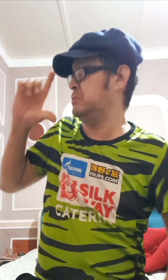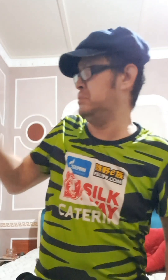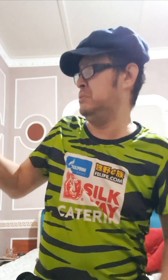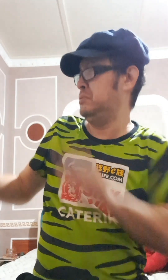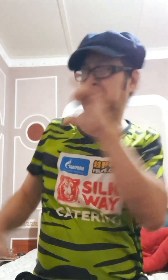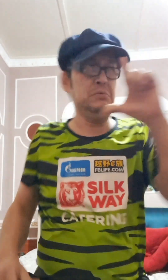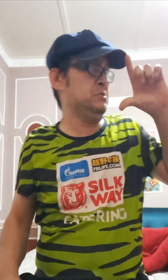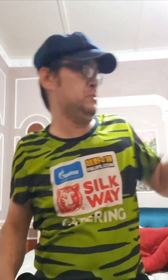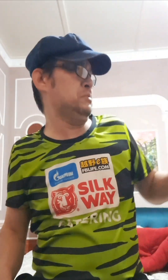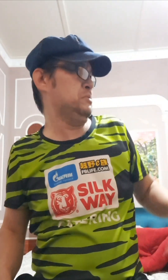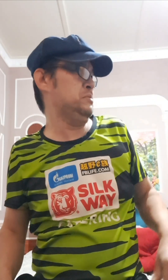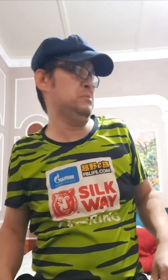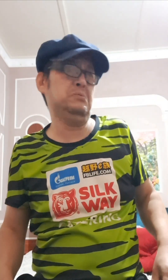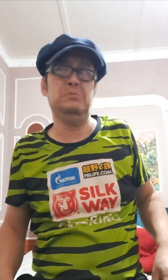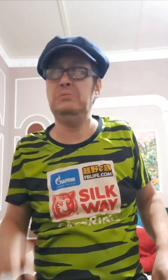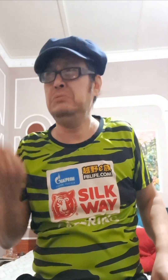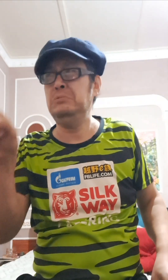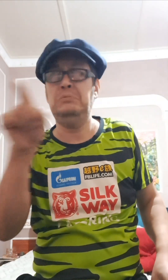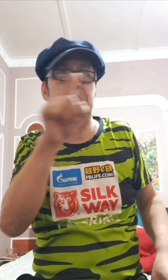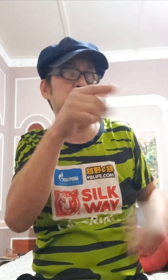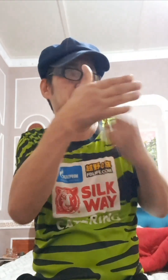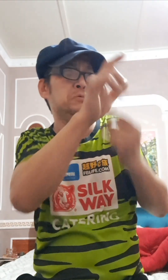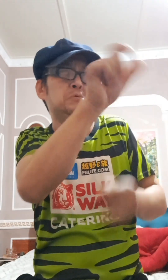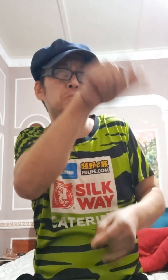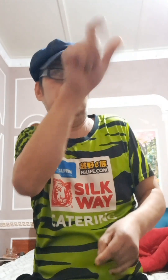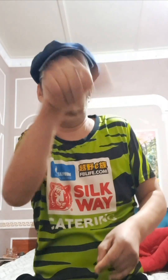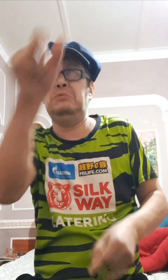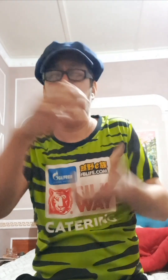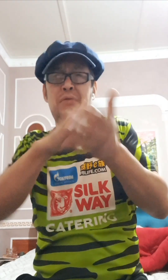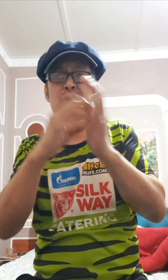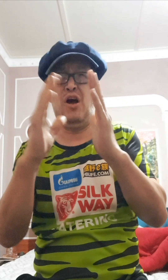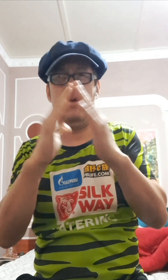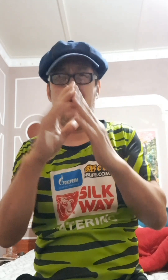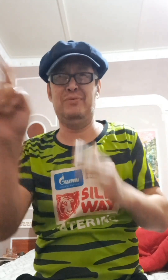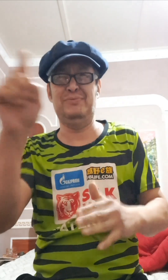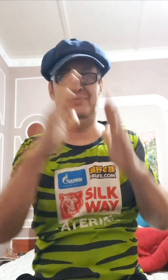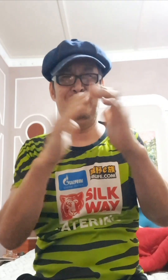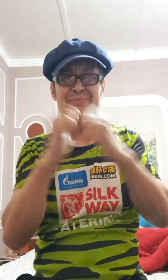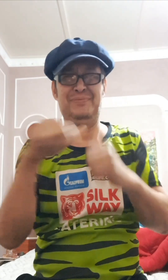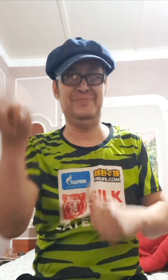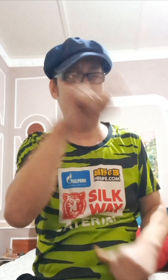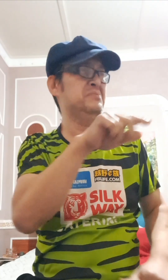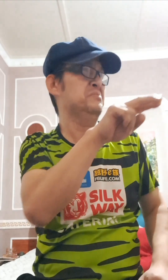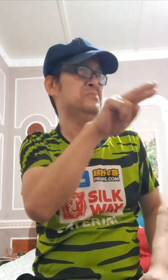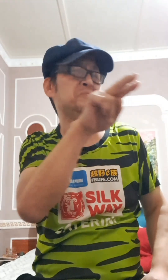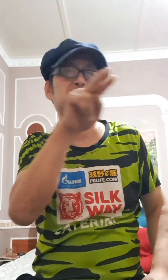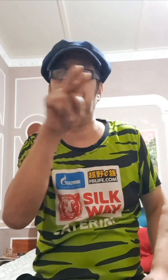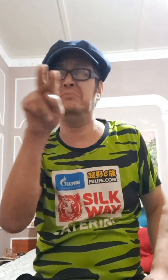siglo XVIII, el whisky se envejecía en barriles que anteriormente se usaban para almacenar, por ejemplo, mariscos. El